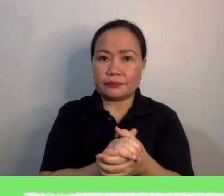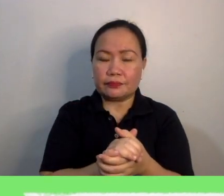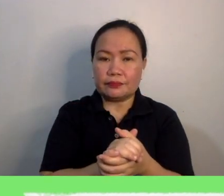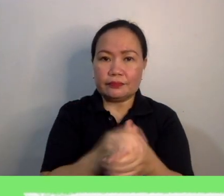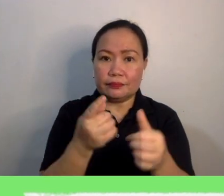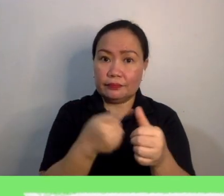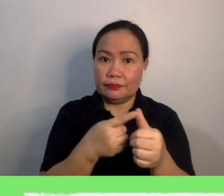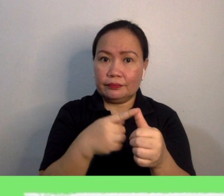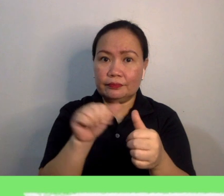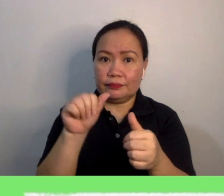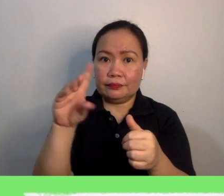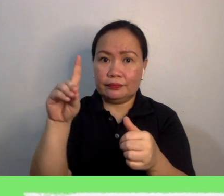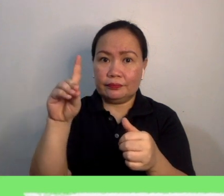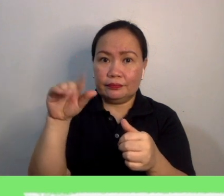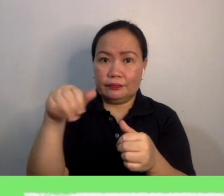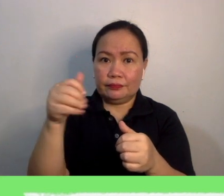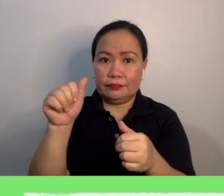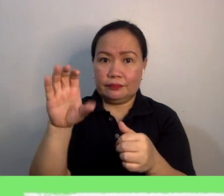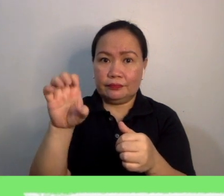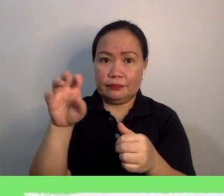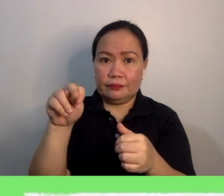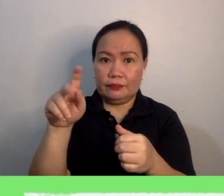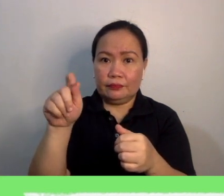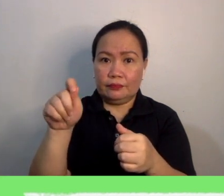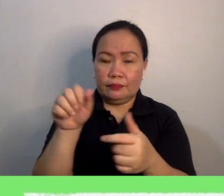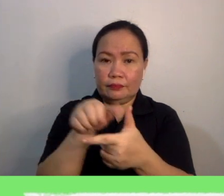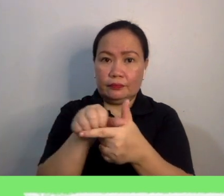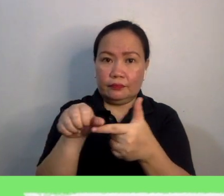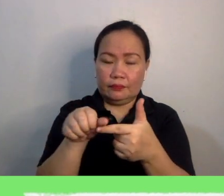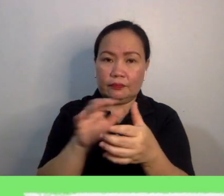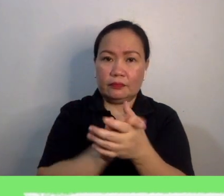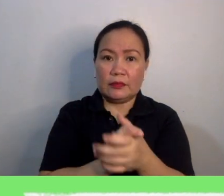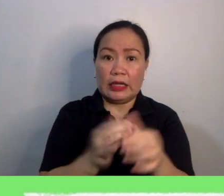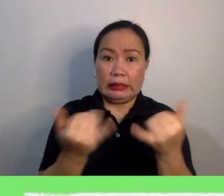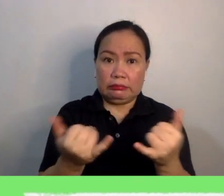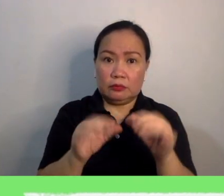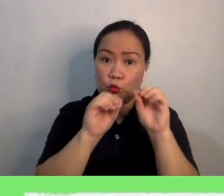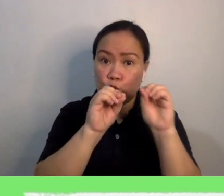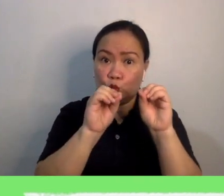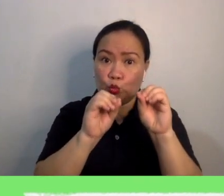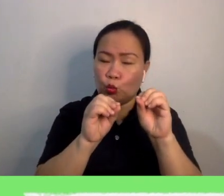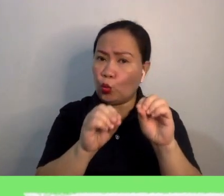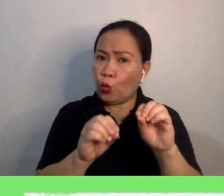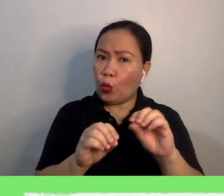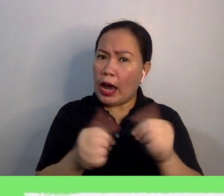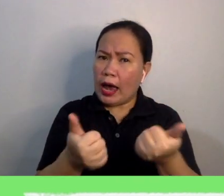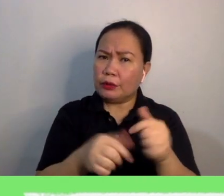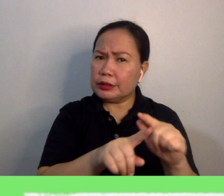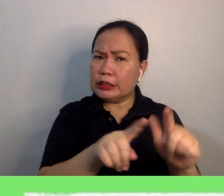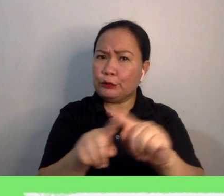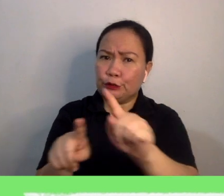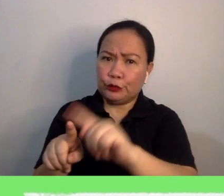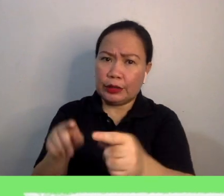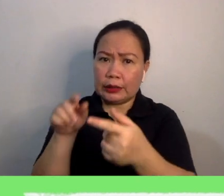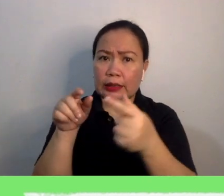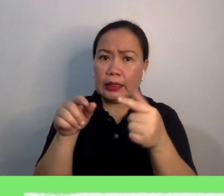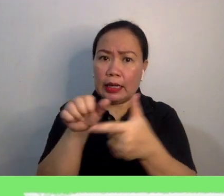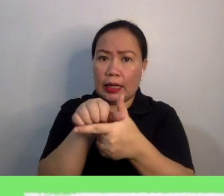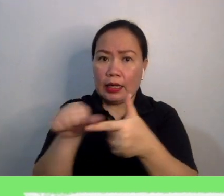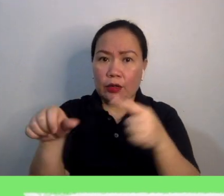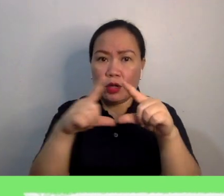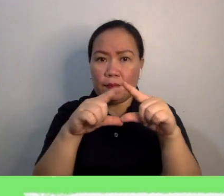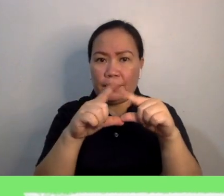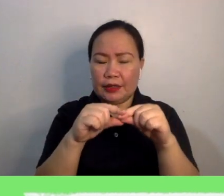So dito, tuturuan ko kayo kung ano ba ang pagkakaiba-iba ng mga angle pairs na to